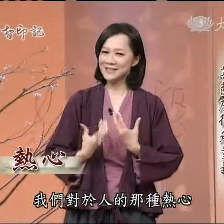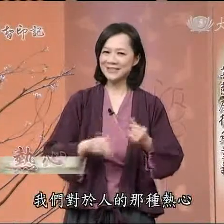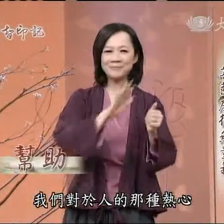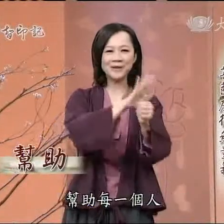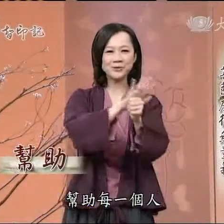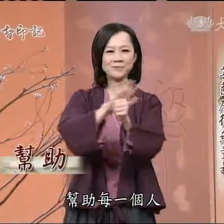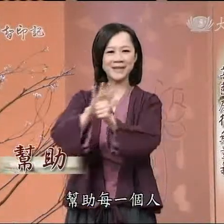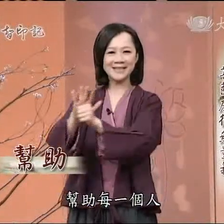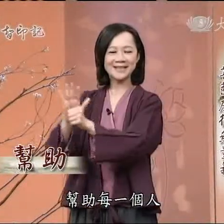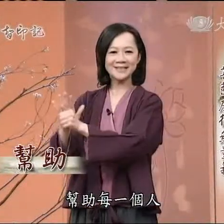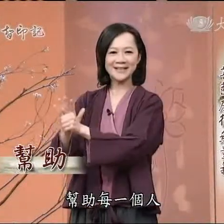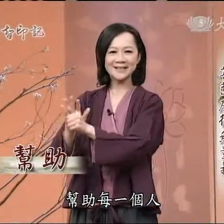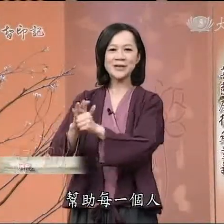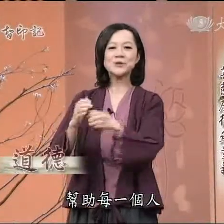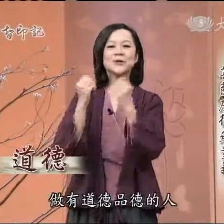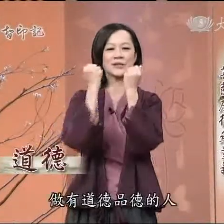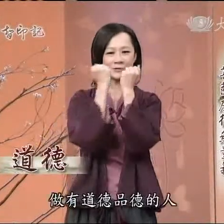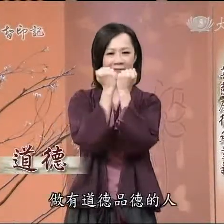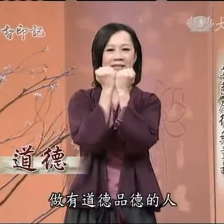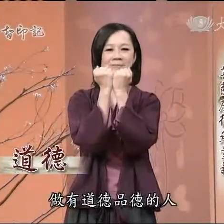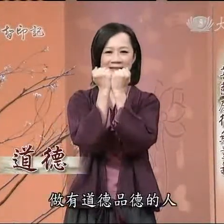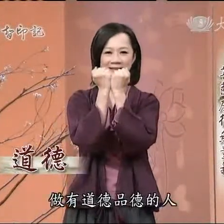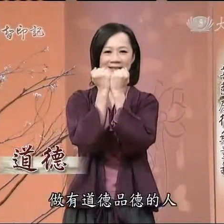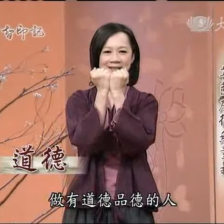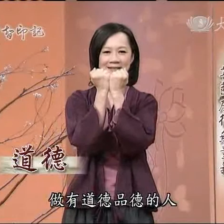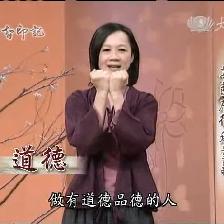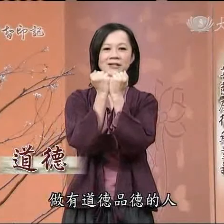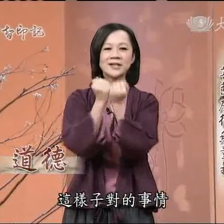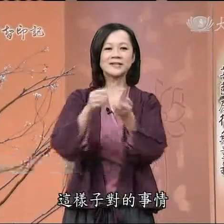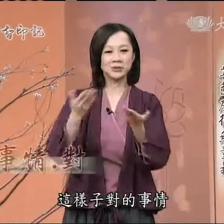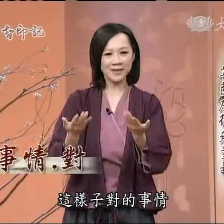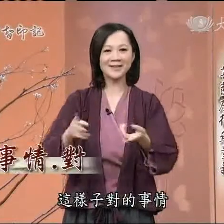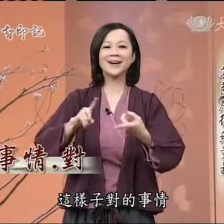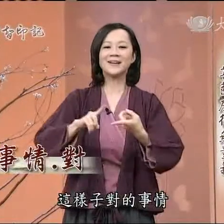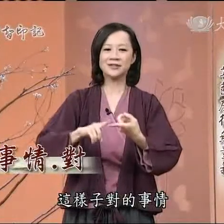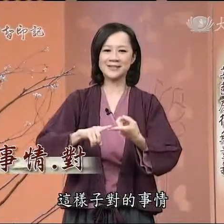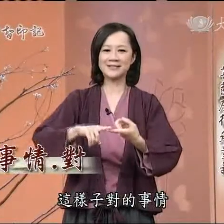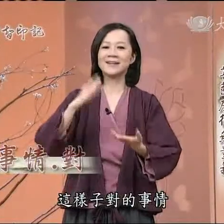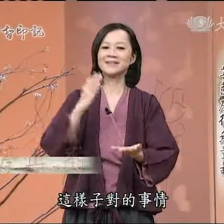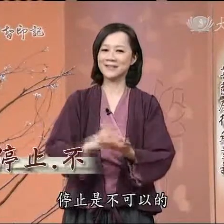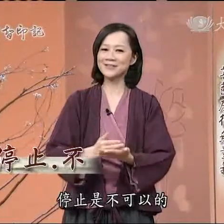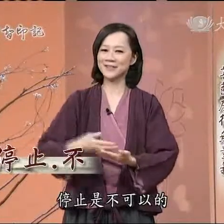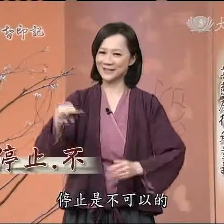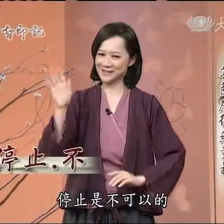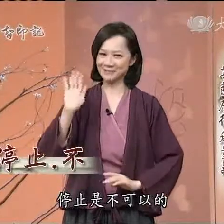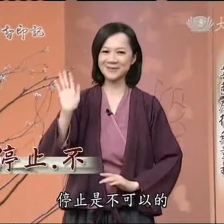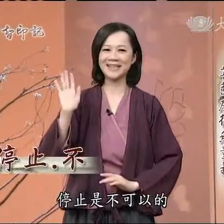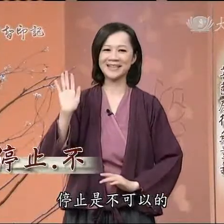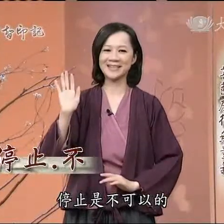心，帮助每一个人做有道德品德的人，这样子对的事情停止是不可以的。